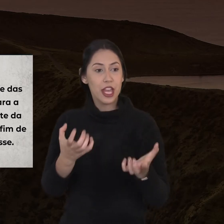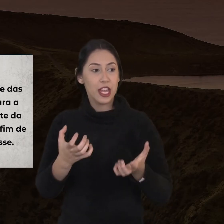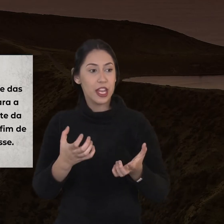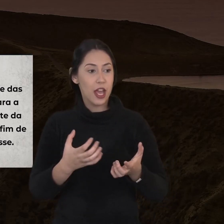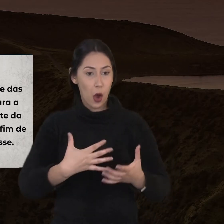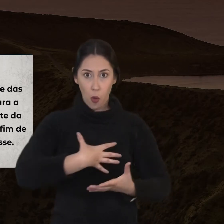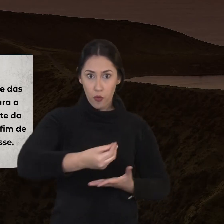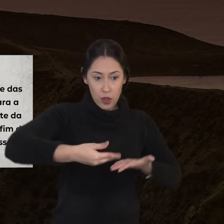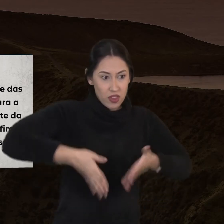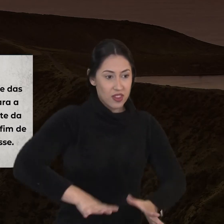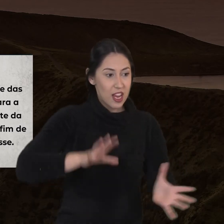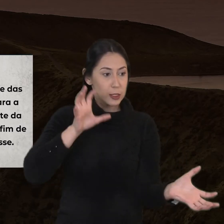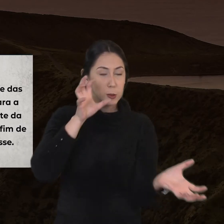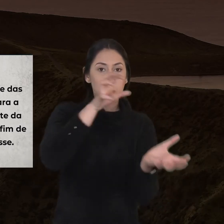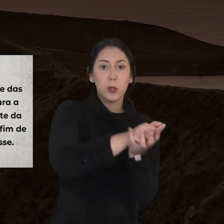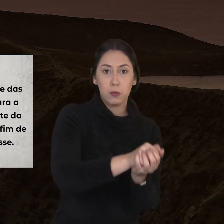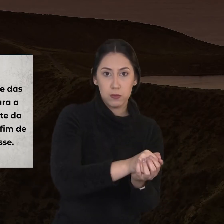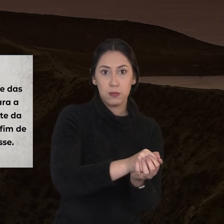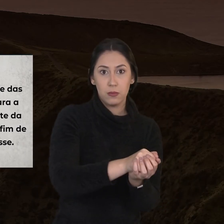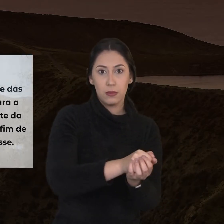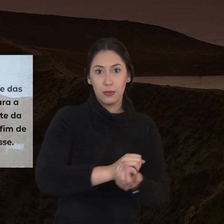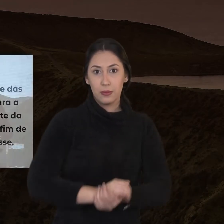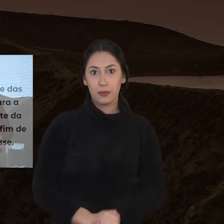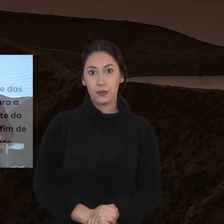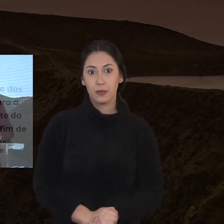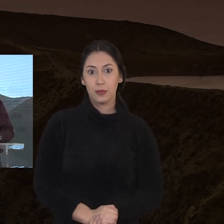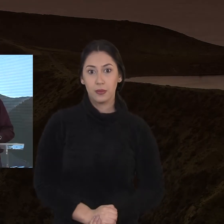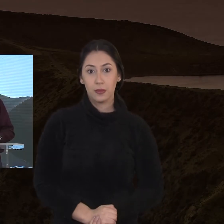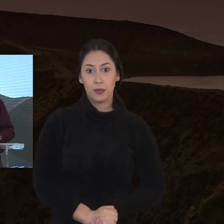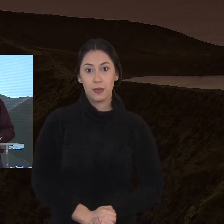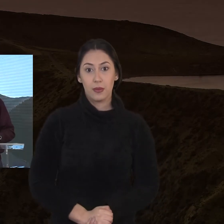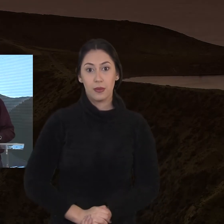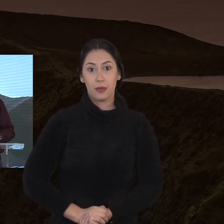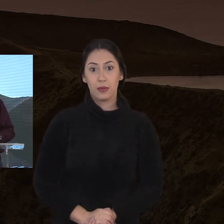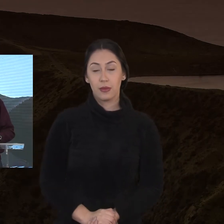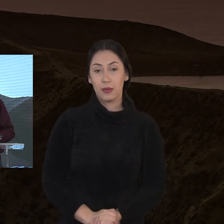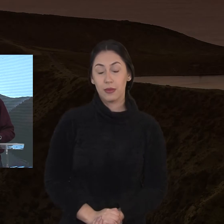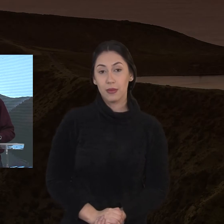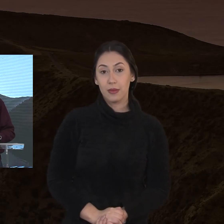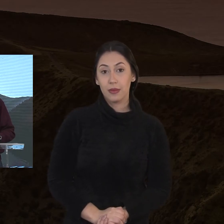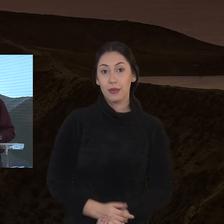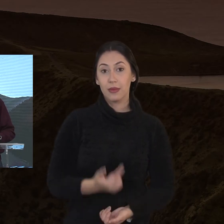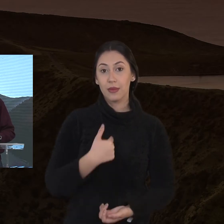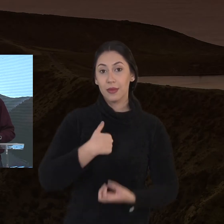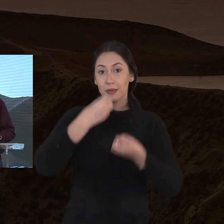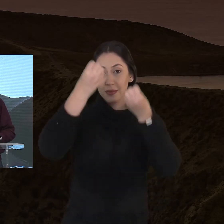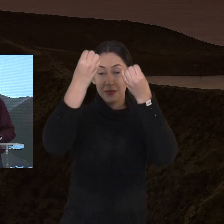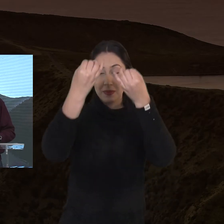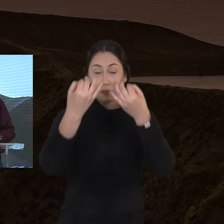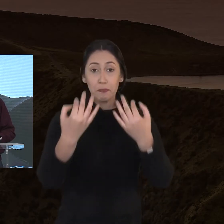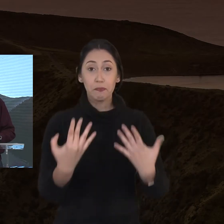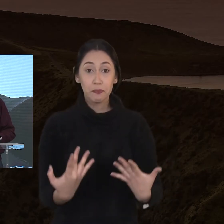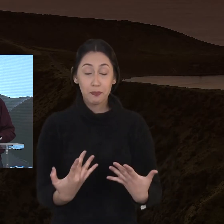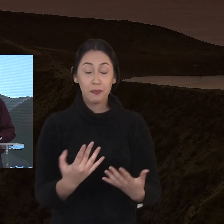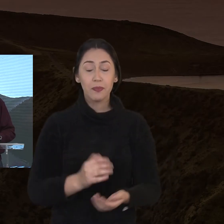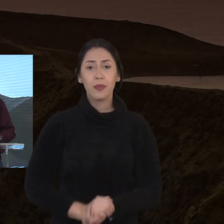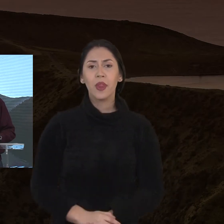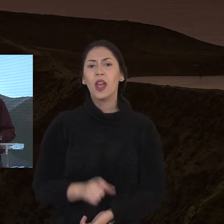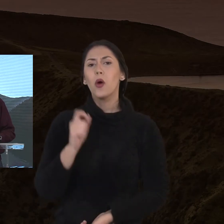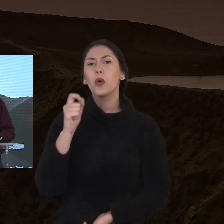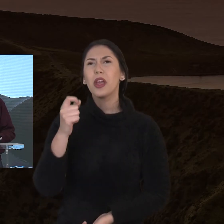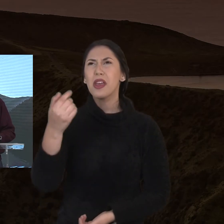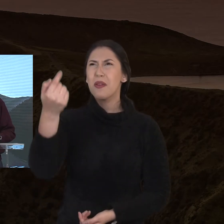quando nascesse eu tô falando tudo isso não só para explicar o que que bombardeia nossa